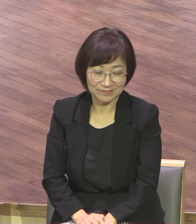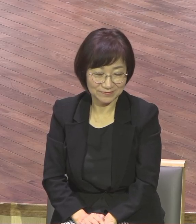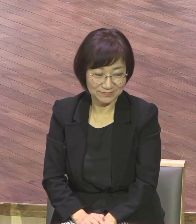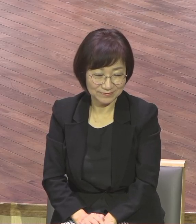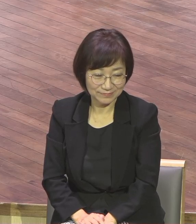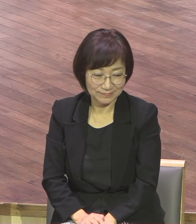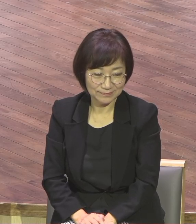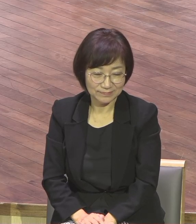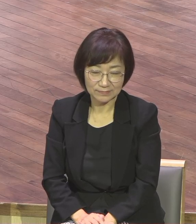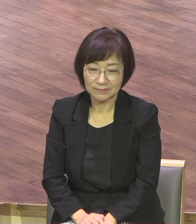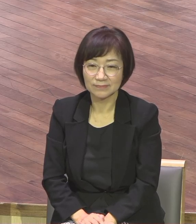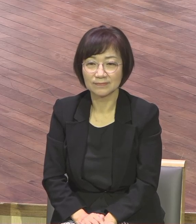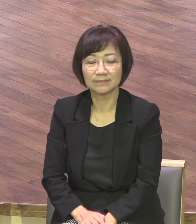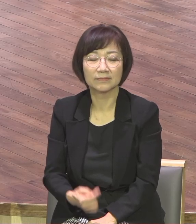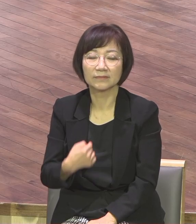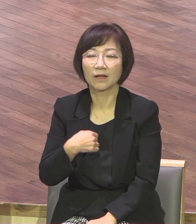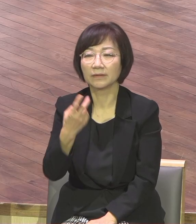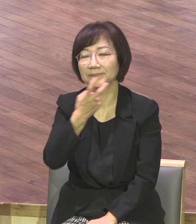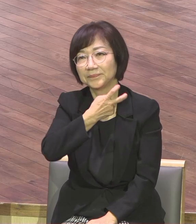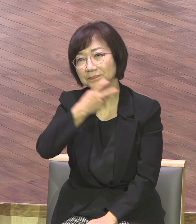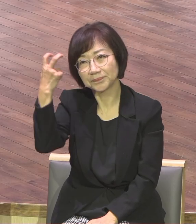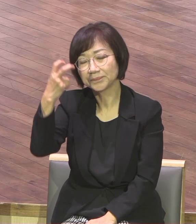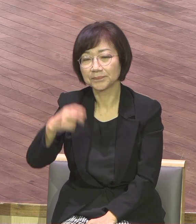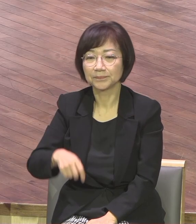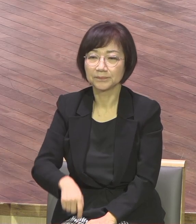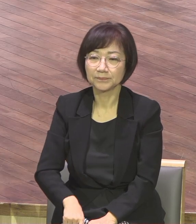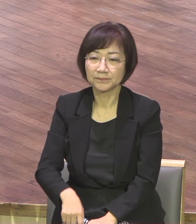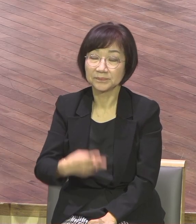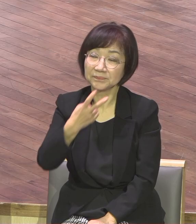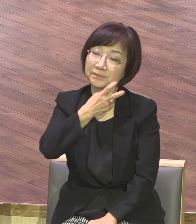좀 똑똑한 것처럼 좀 남들보다 배운 것처럼